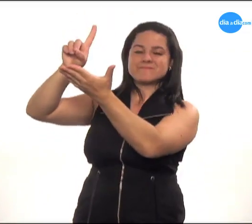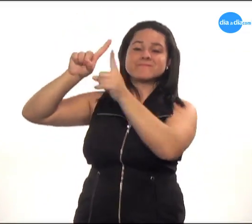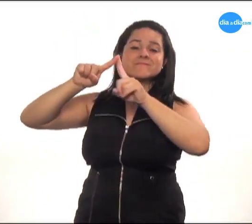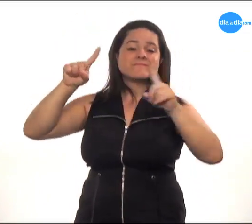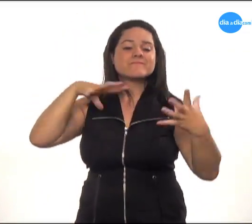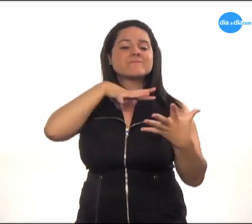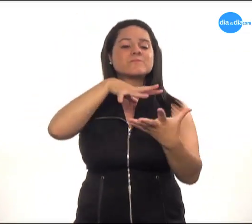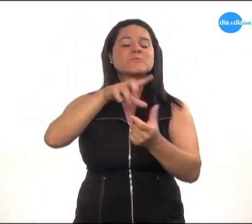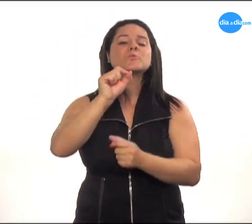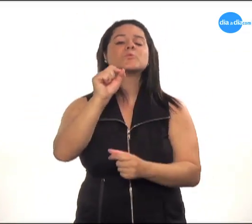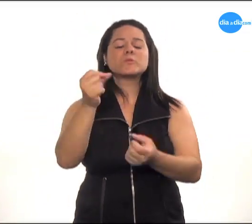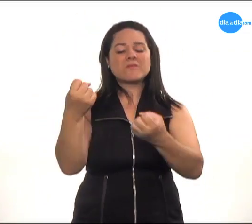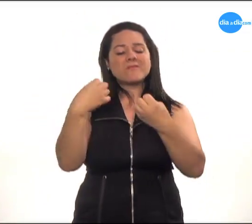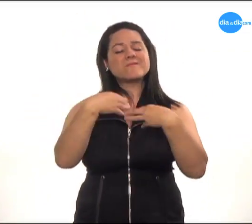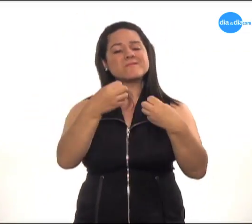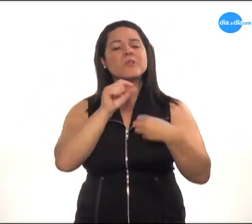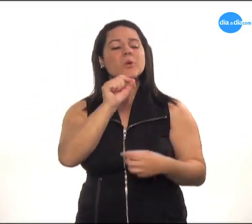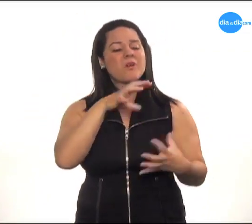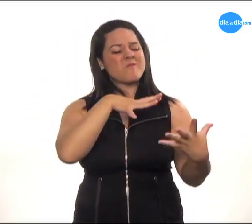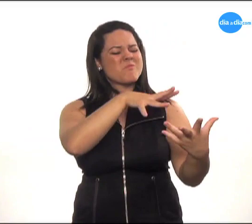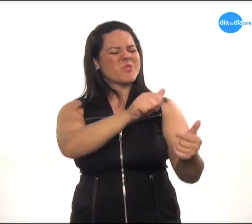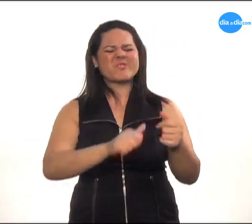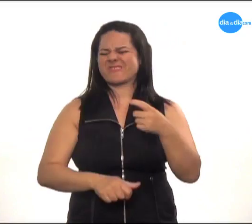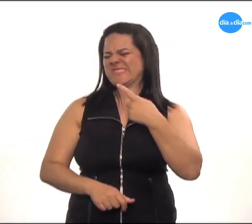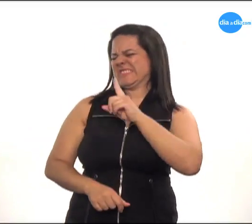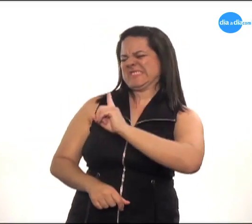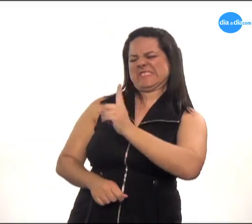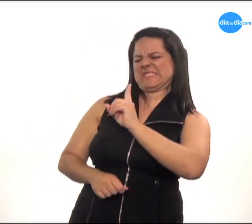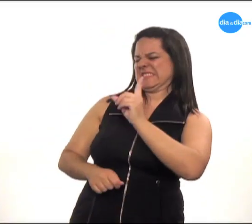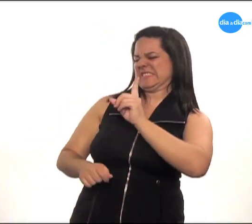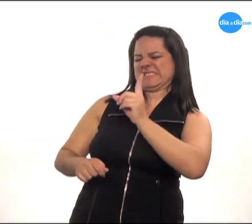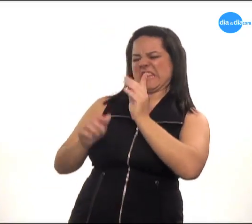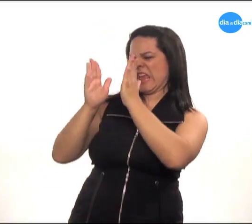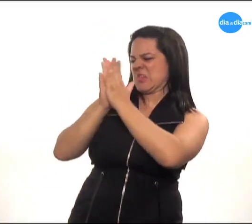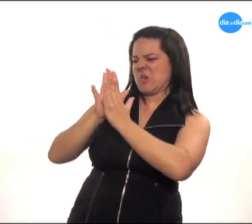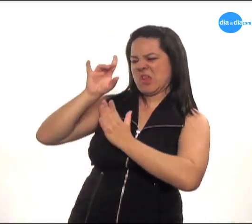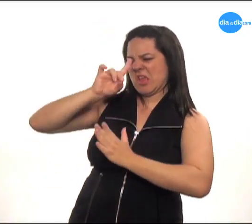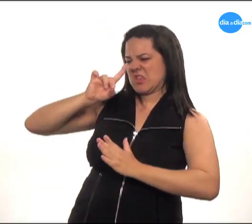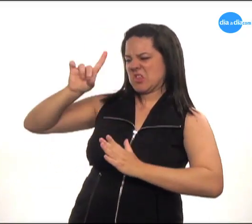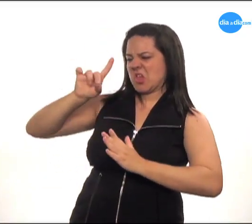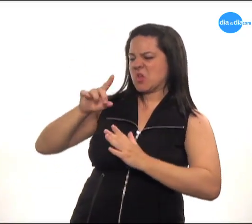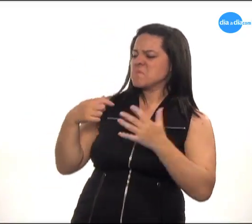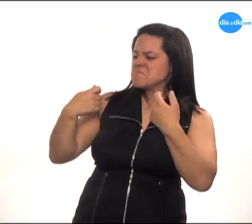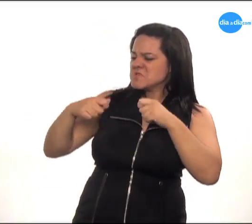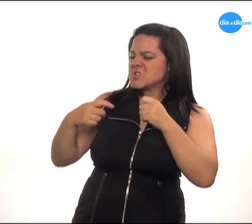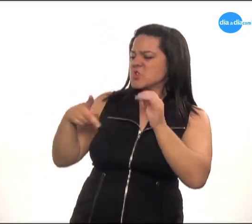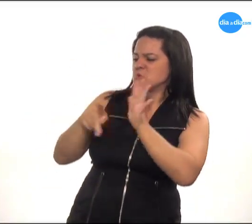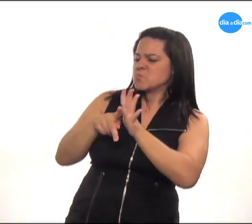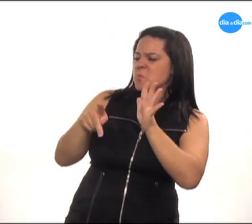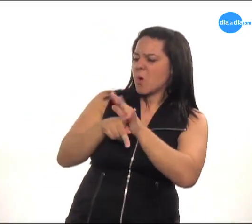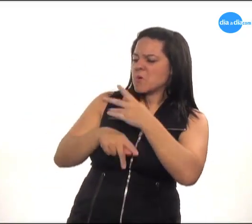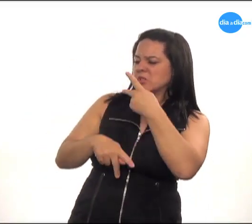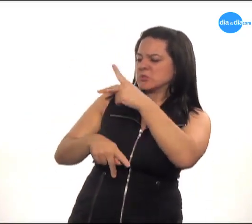Mas o mundo está ensinando para a gente, pula essa parte e busca a sua própria glória, o seu aplauso.